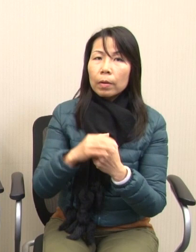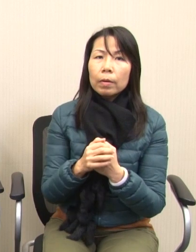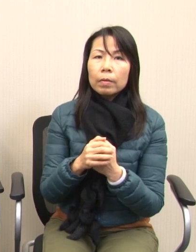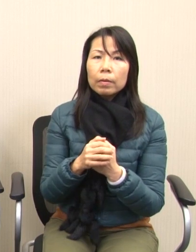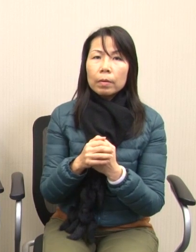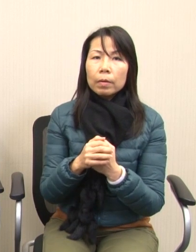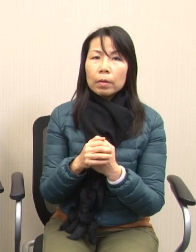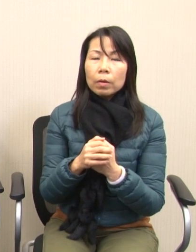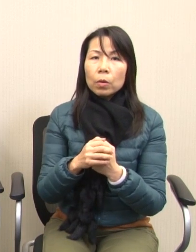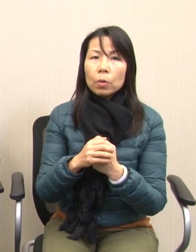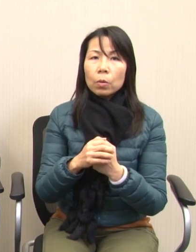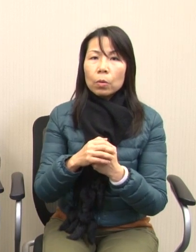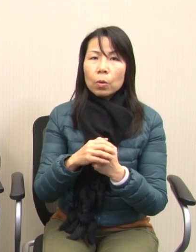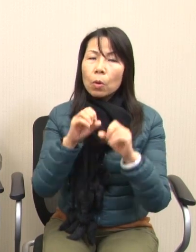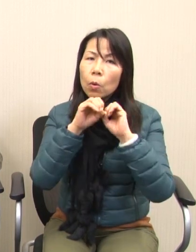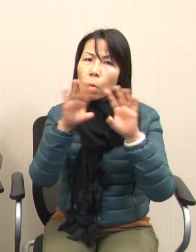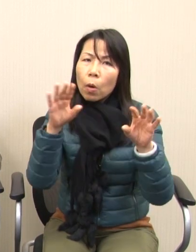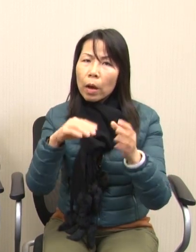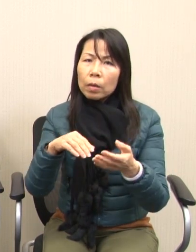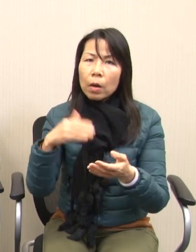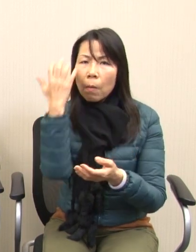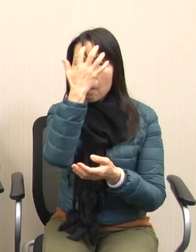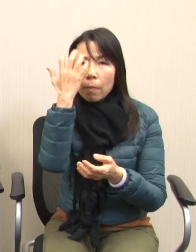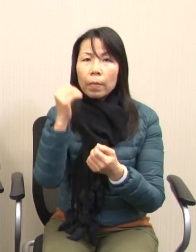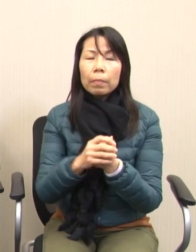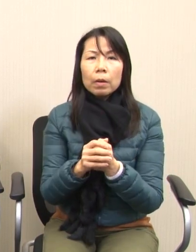即係嗰個表態唔清楚嘅時候，咁應該支持佢咧？